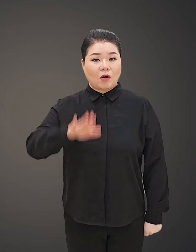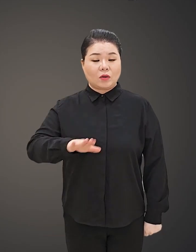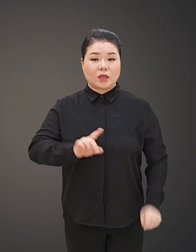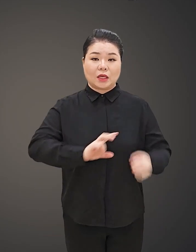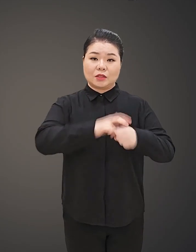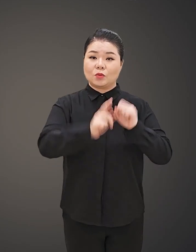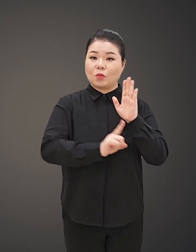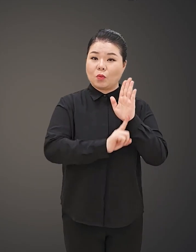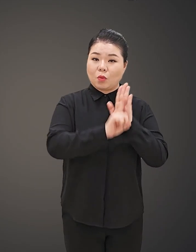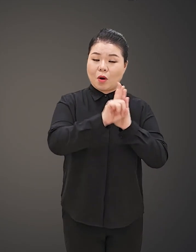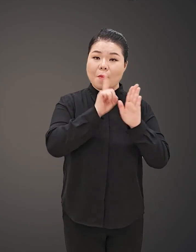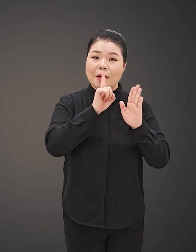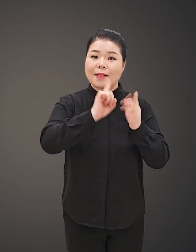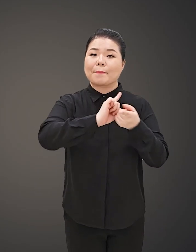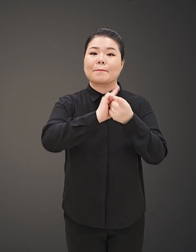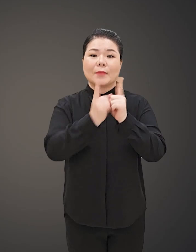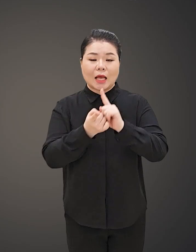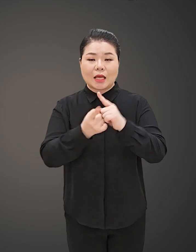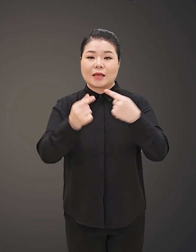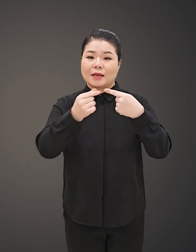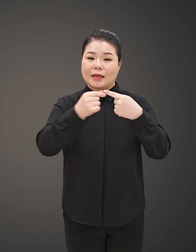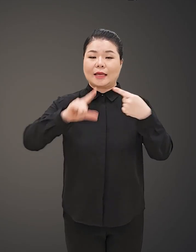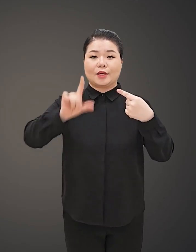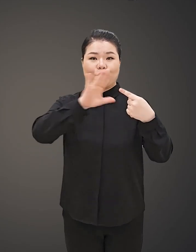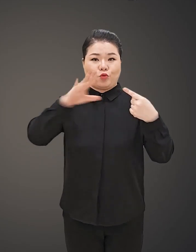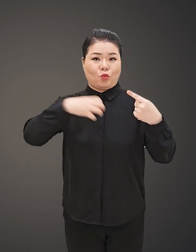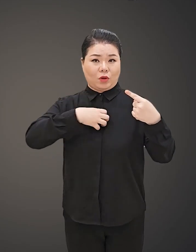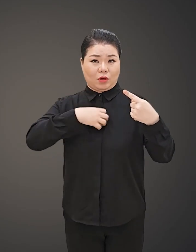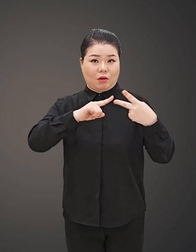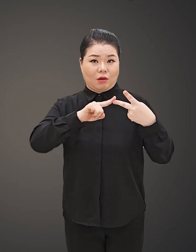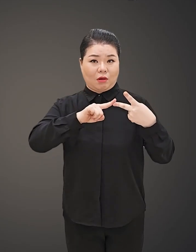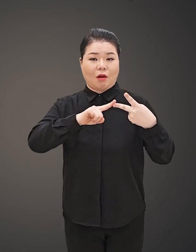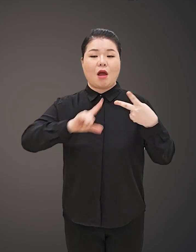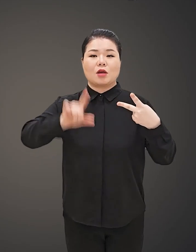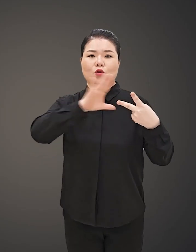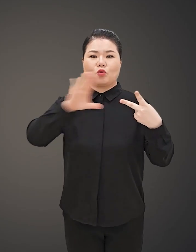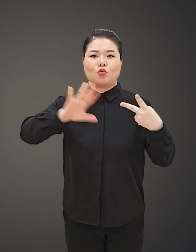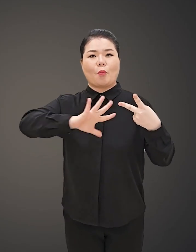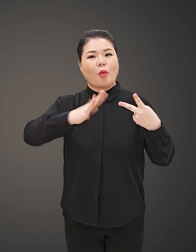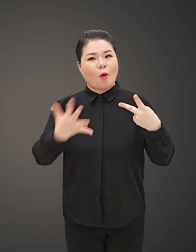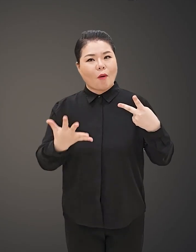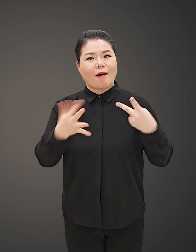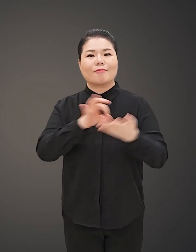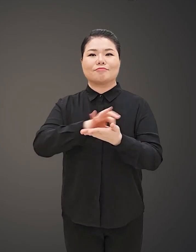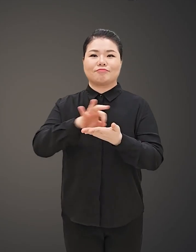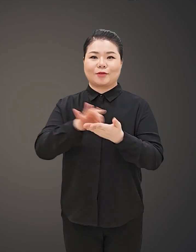지구온난화란 단어가 언제부터인가 기후위기 혹은 기후변화란 단어로 대체되고 있습니다.